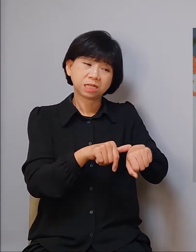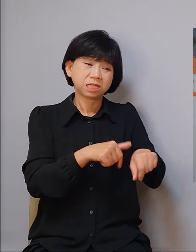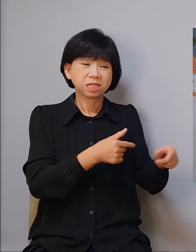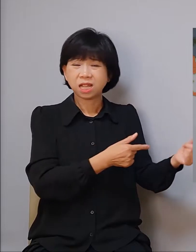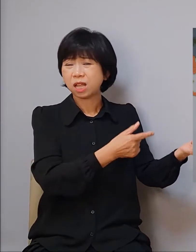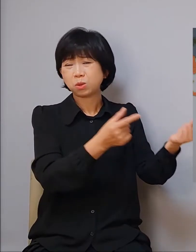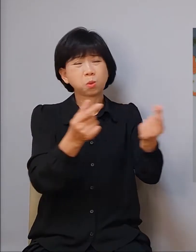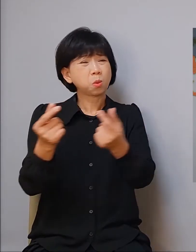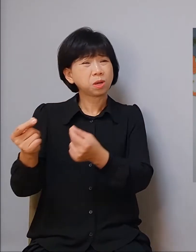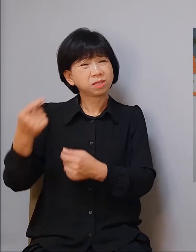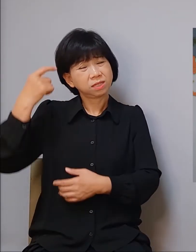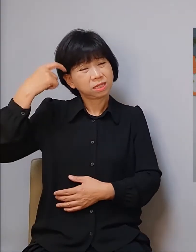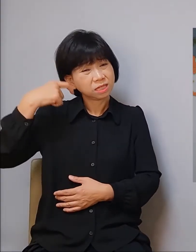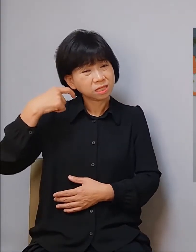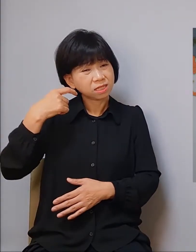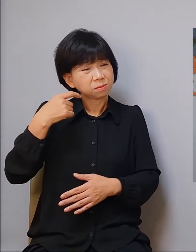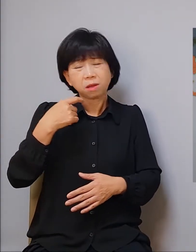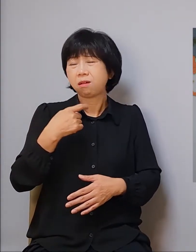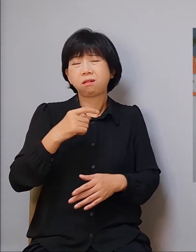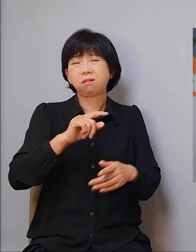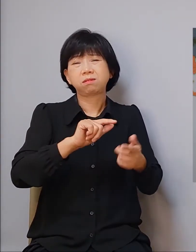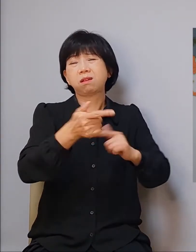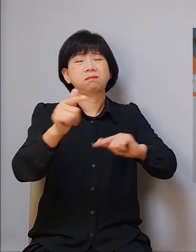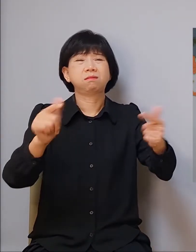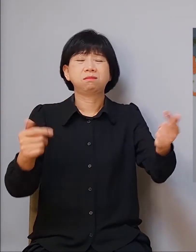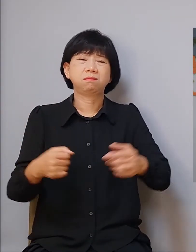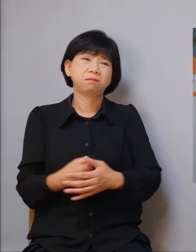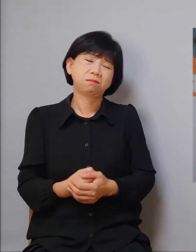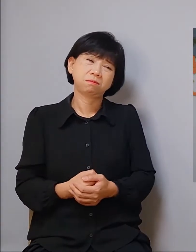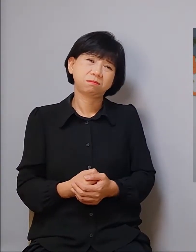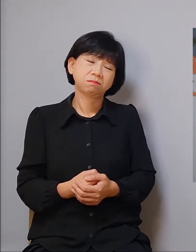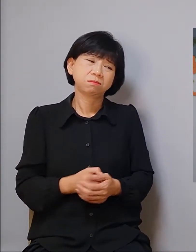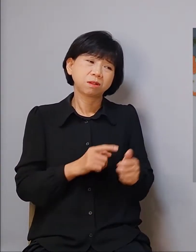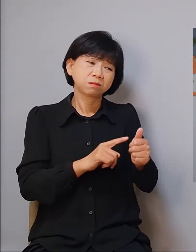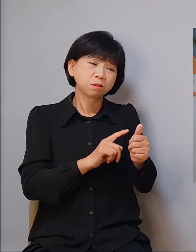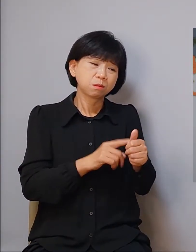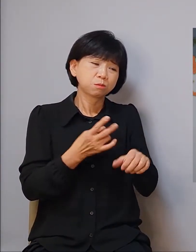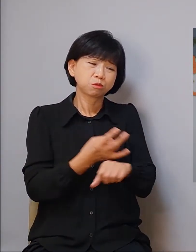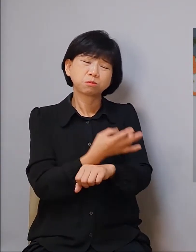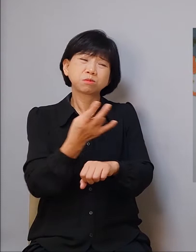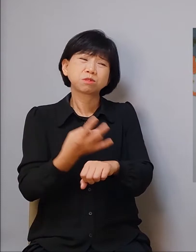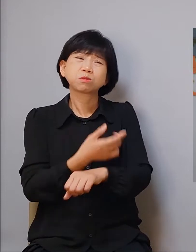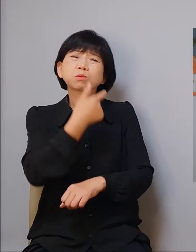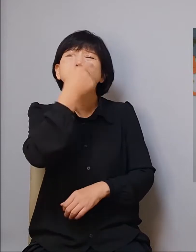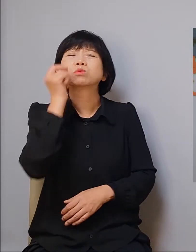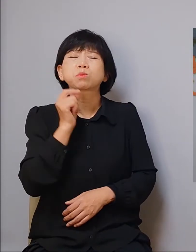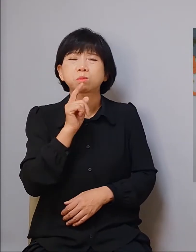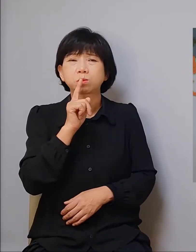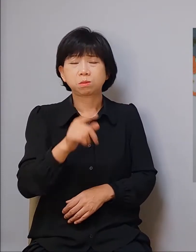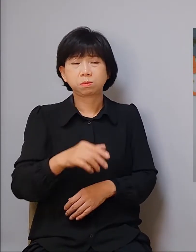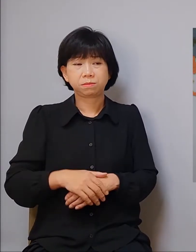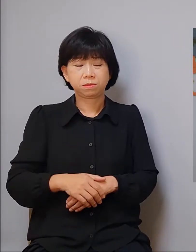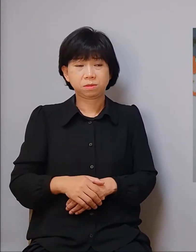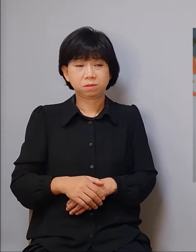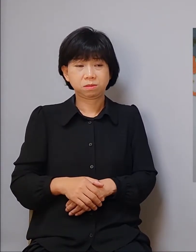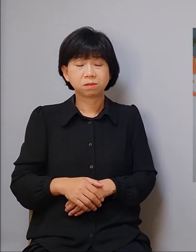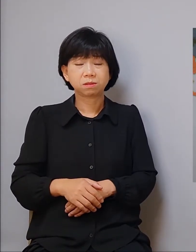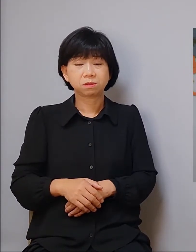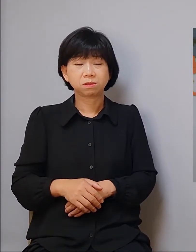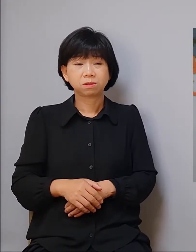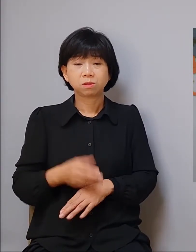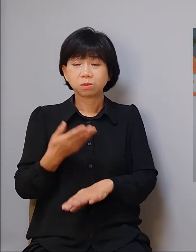같지는 않답니다. 어떤 분은 24시간이 모자릅니다. 또 어떤 분은